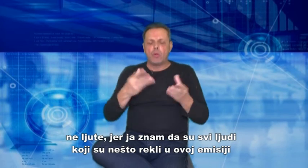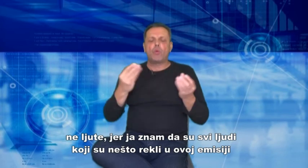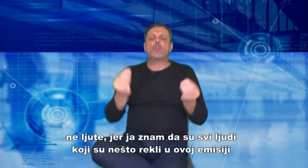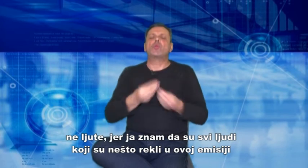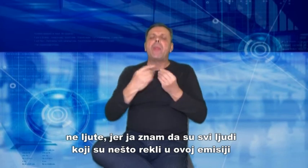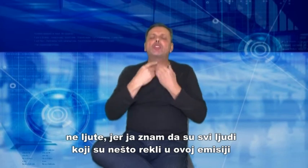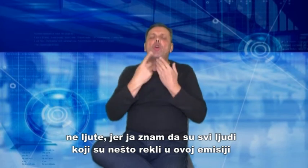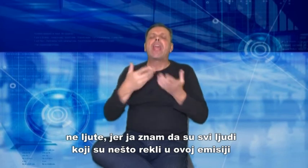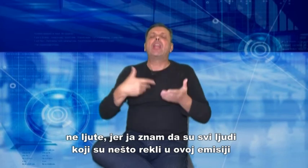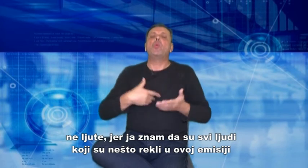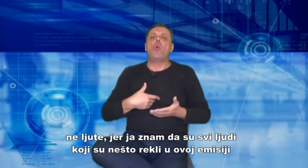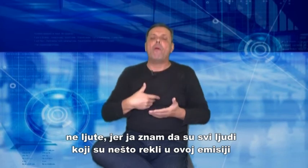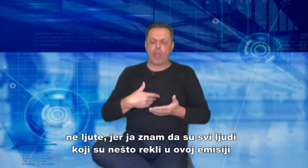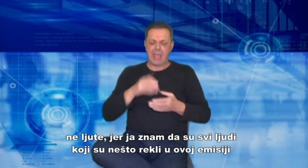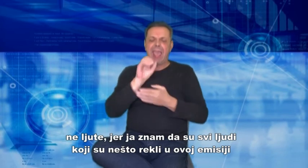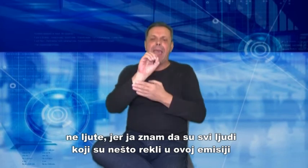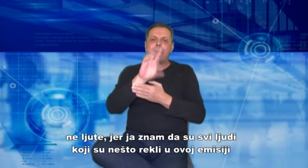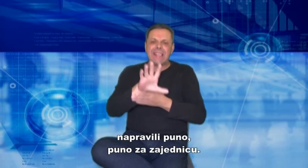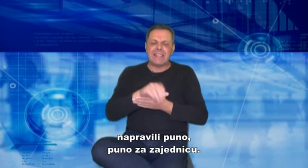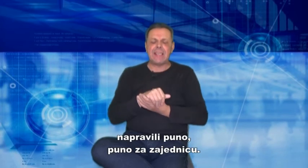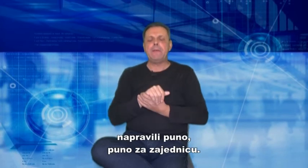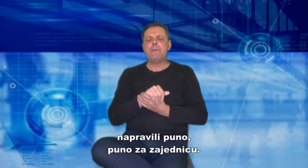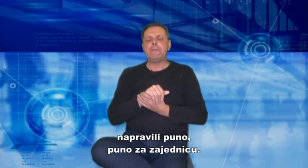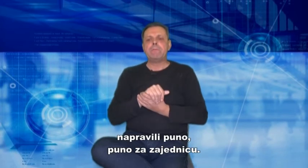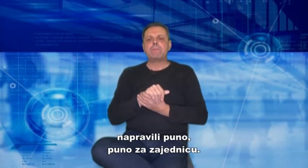koji su nešto rekli u ovoj emisiji